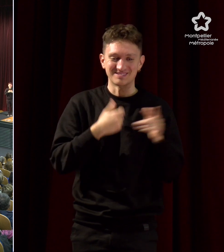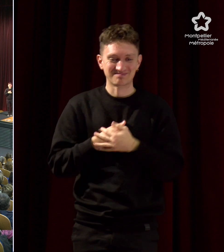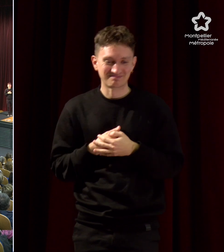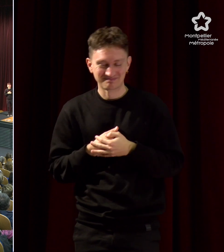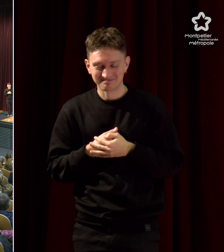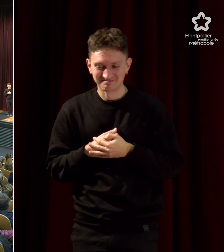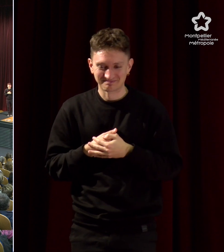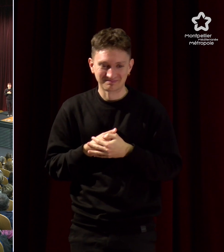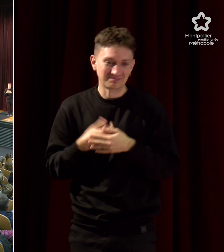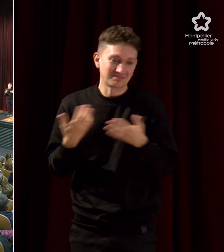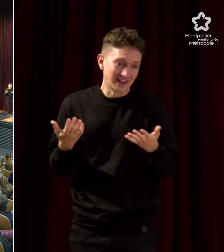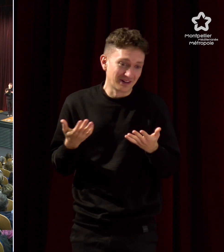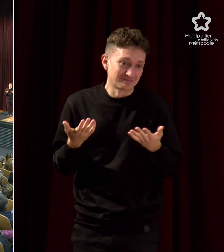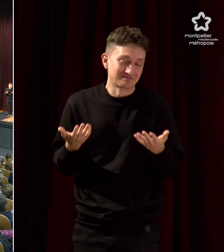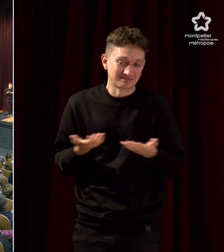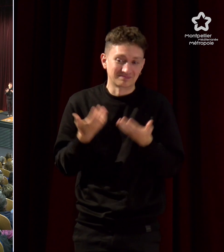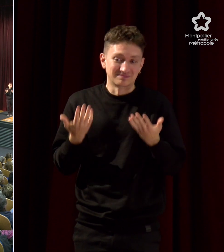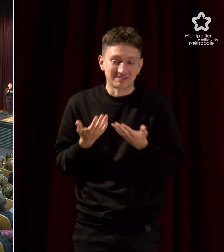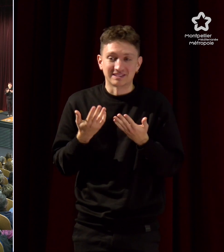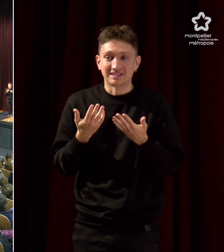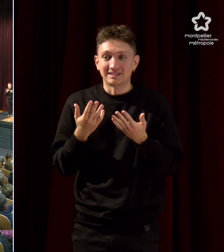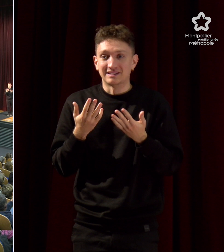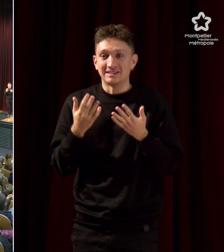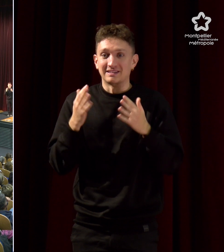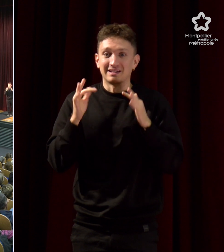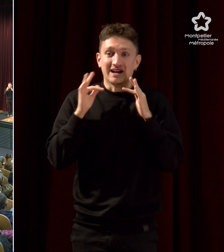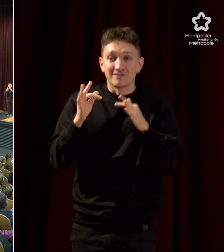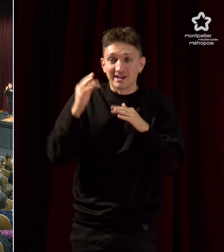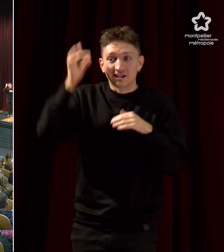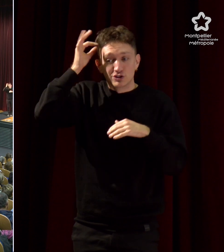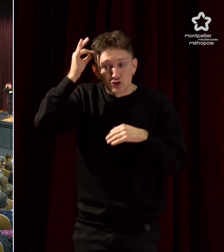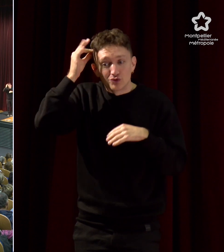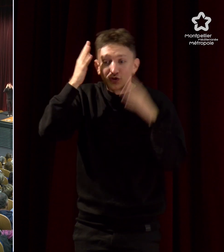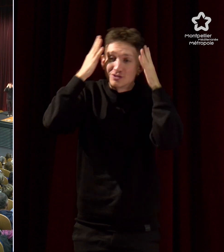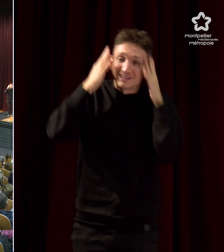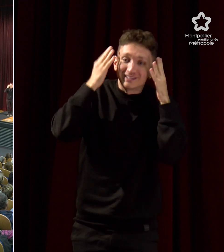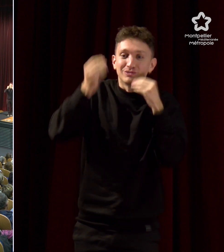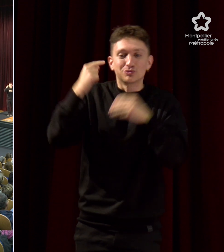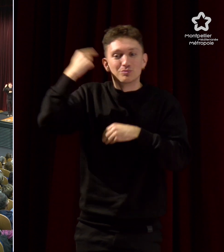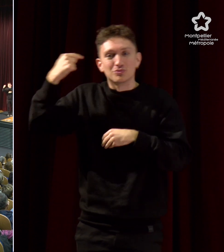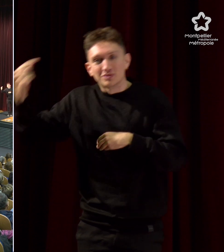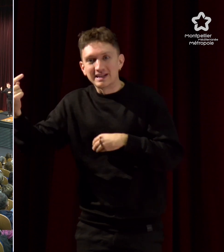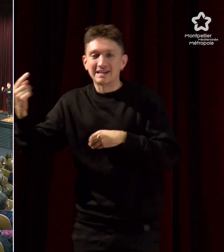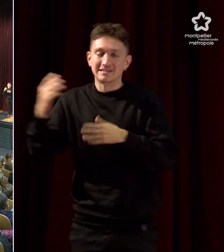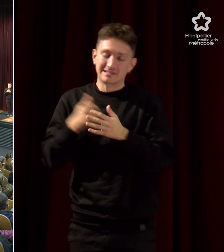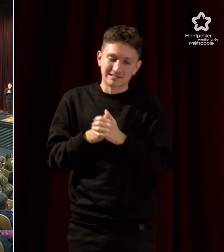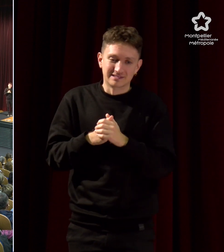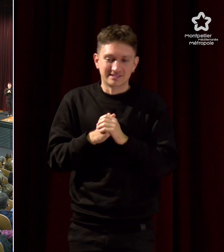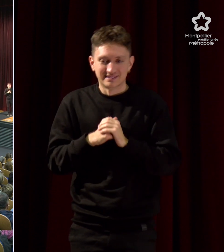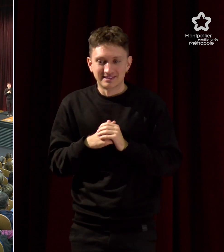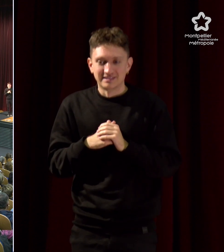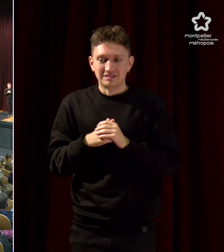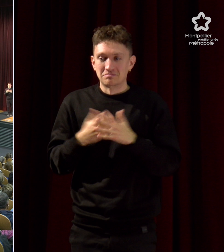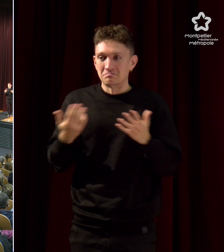Écoutez, sur les gènes impliqués dans le fait d'avoir des cheveux bouclés ou des cheveux lisses, pardon,